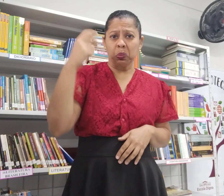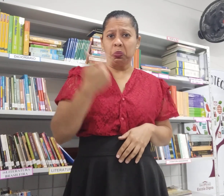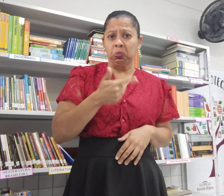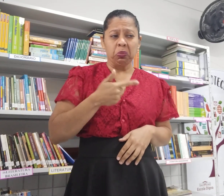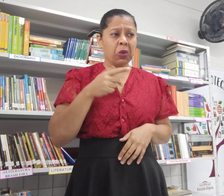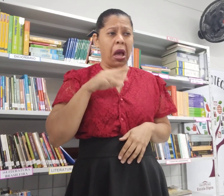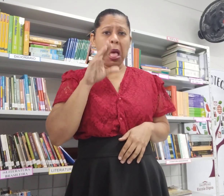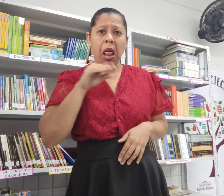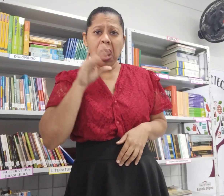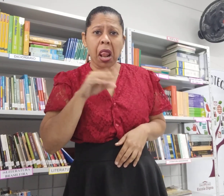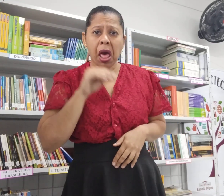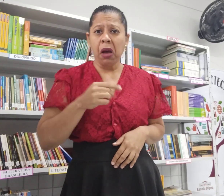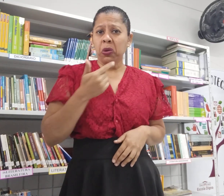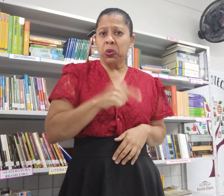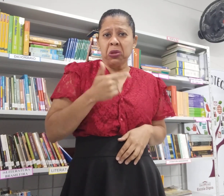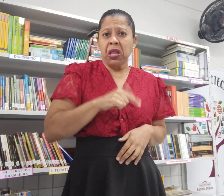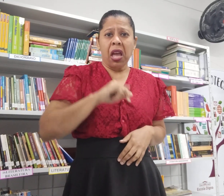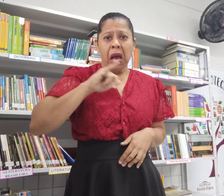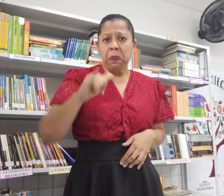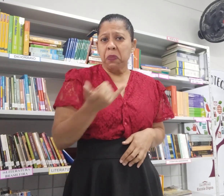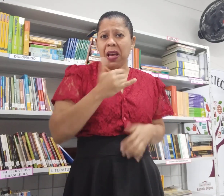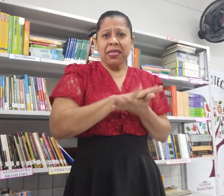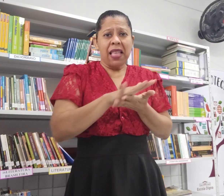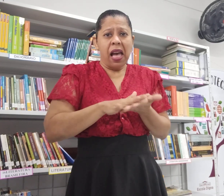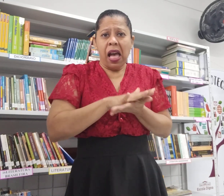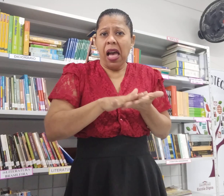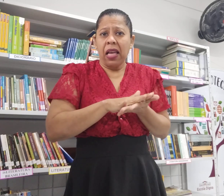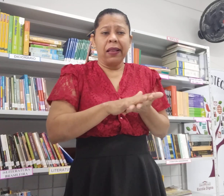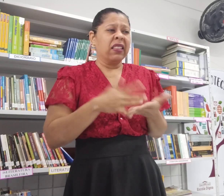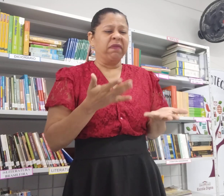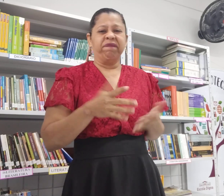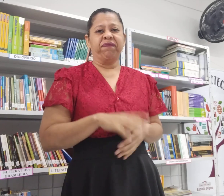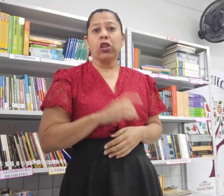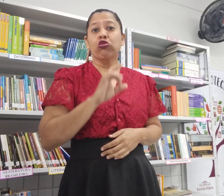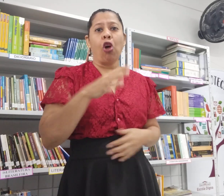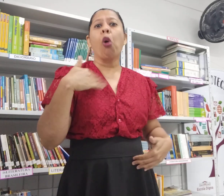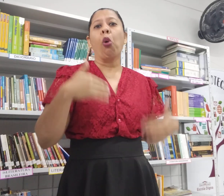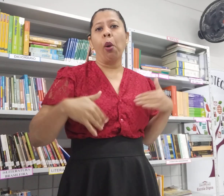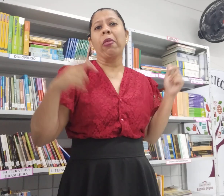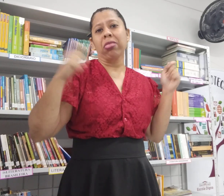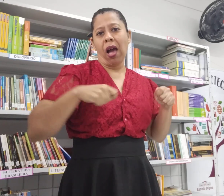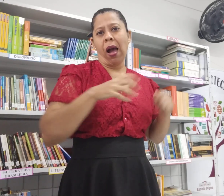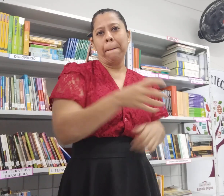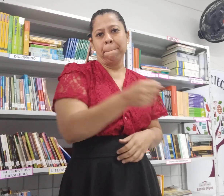fala, não pode ser aproveitado, então ele é utilizado apenas para os trabalhos